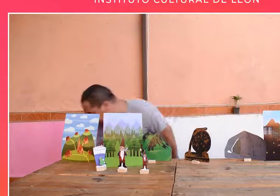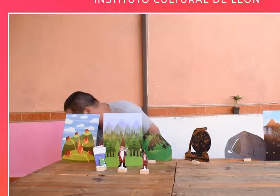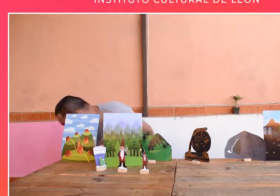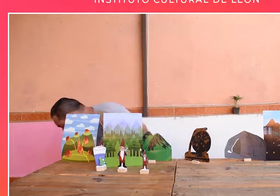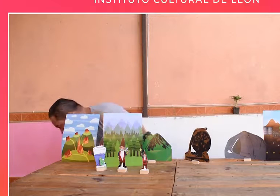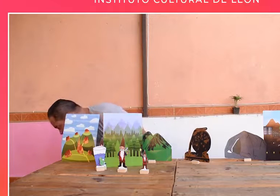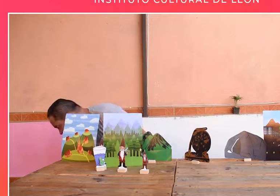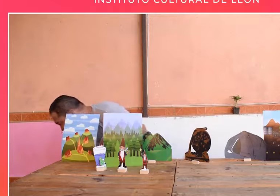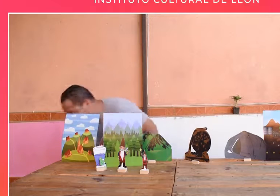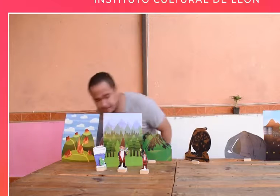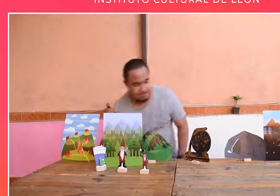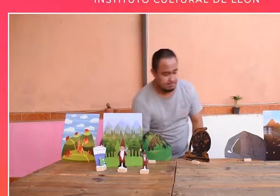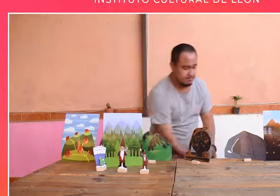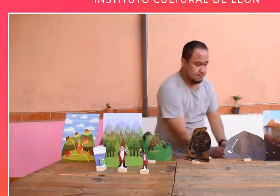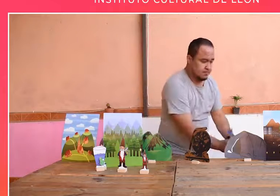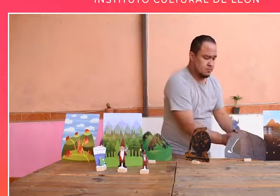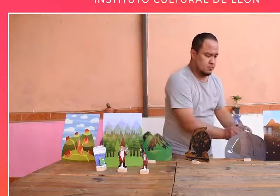Luego, se apareció el príncipe.